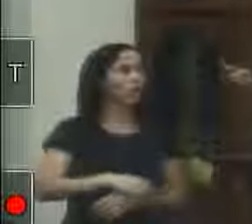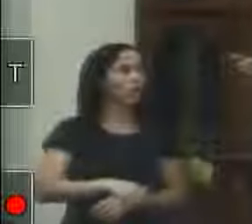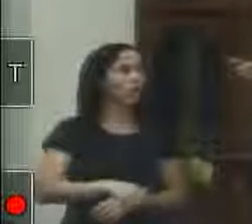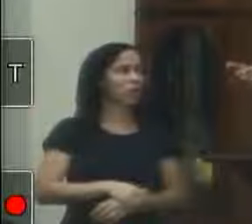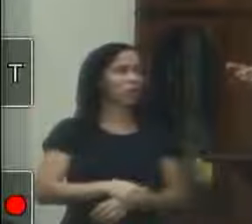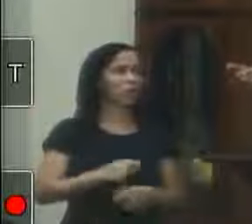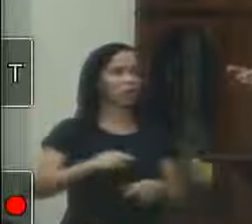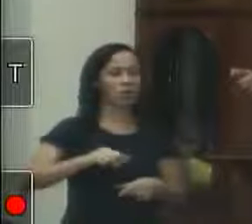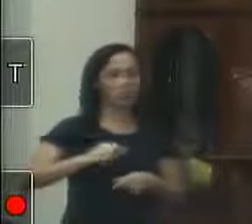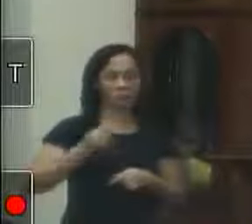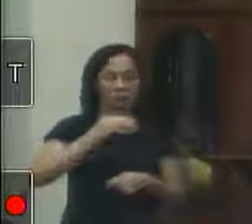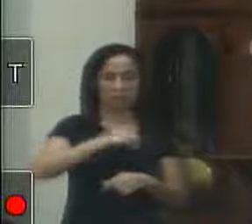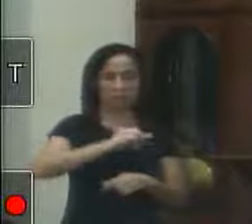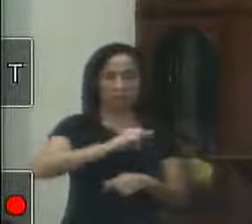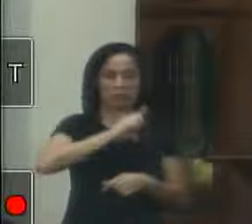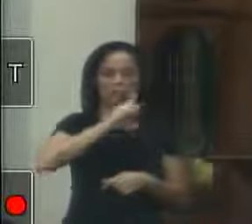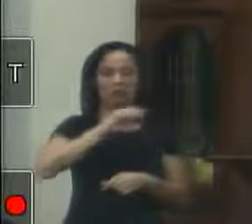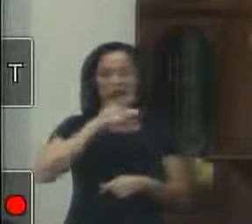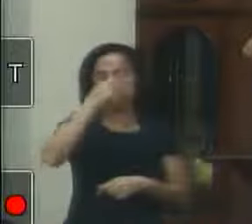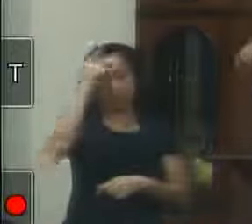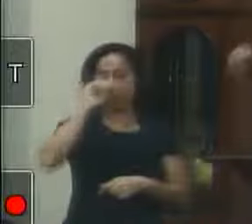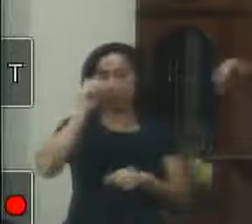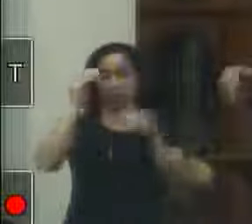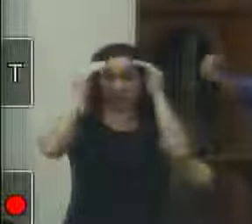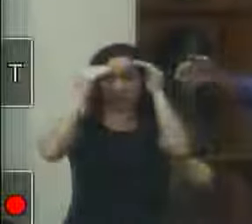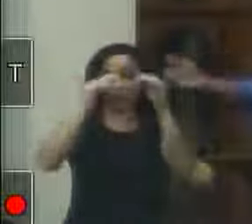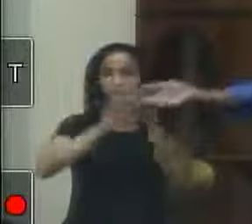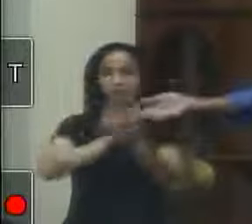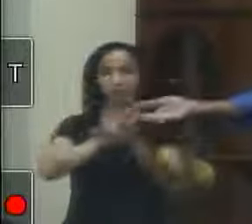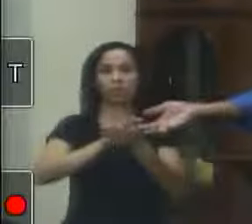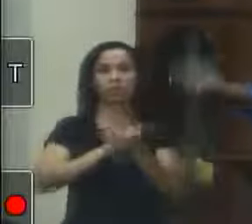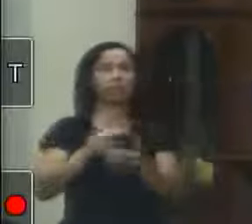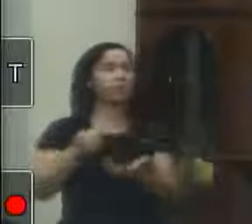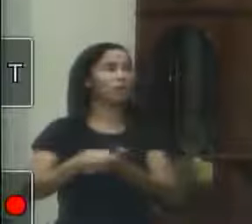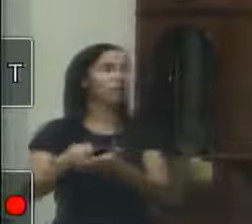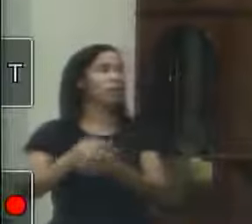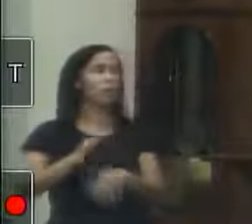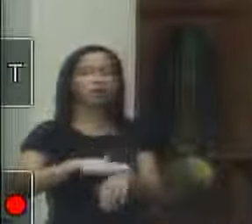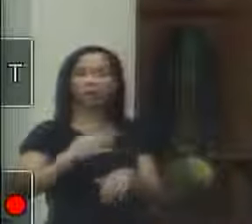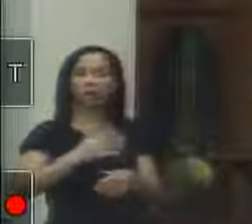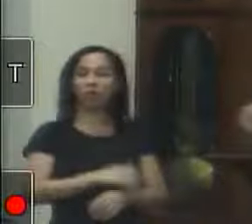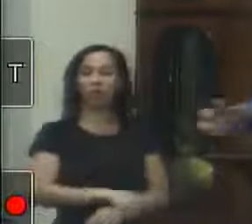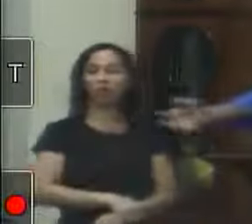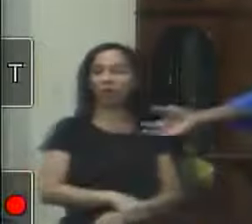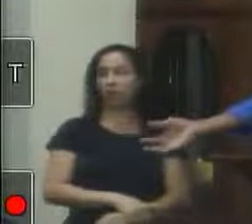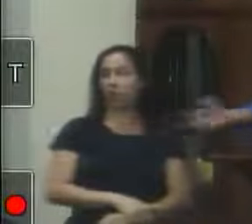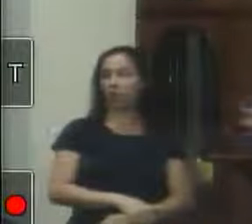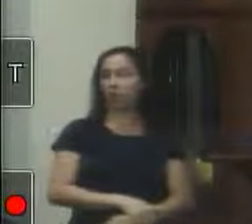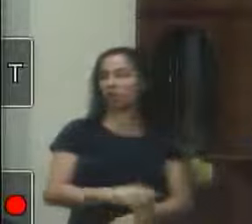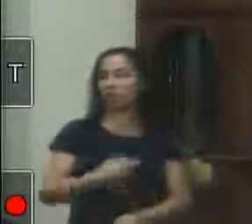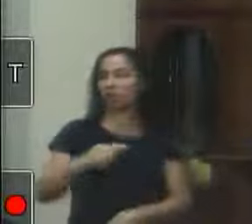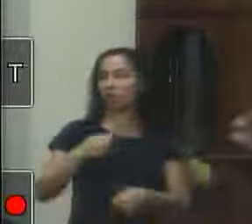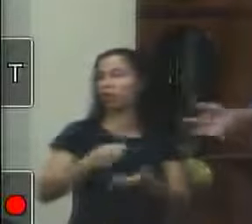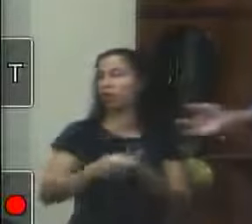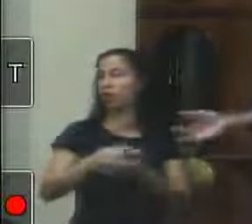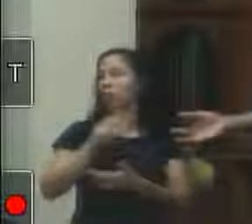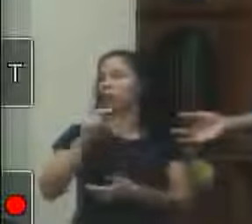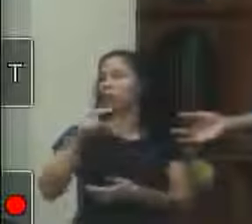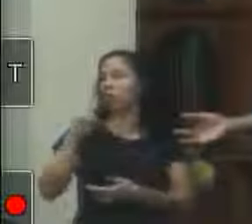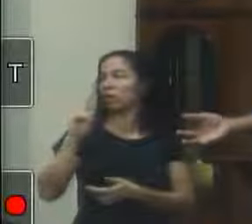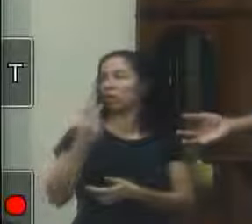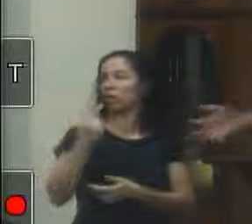multa bem alta, porque senão ninguém obedeceria. Ela preferiu pagar a multa e ganhar mais. Pagar 2.000 e ganhar 10.000 é muito